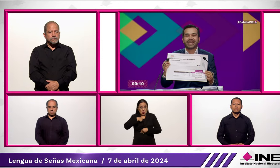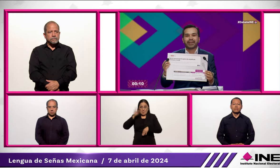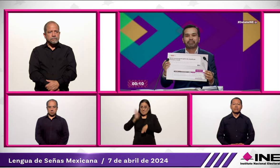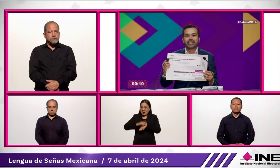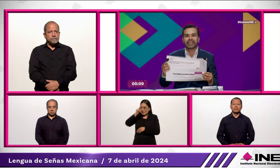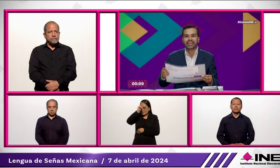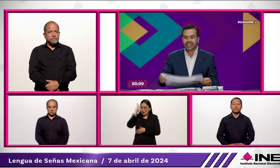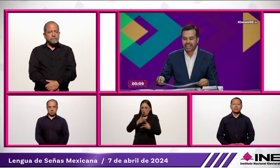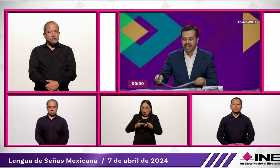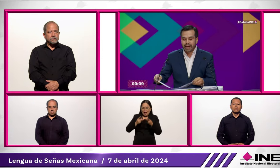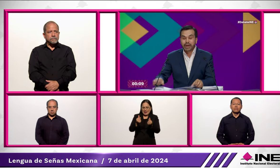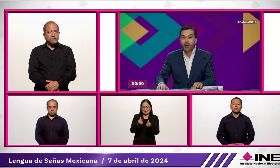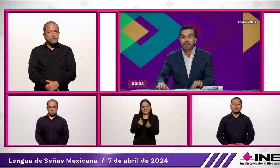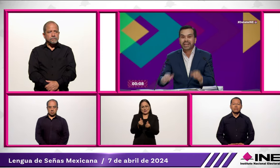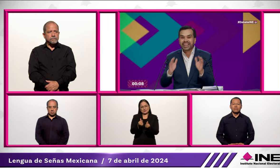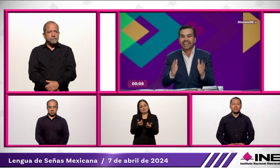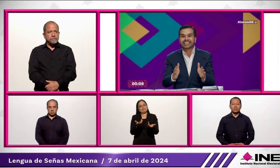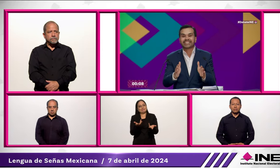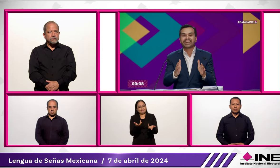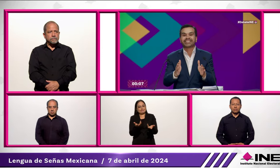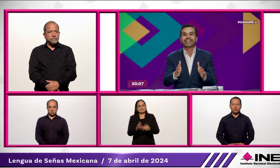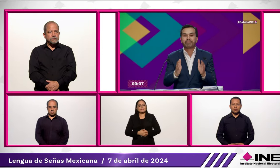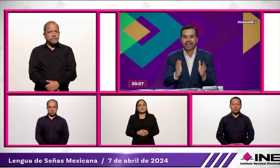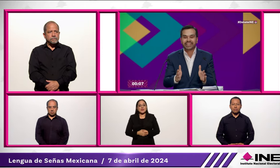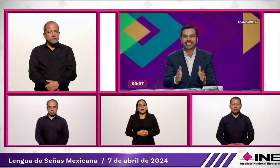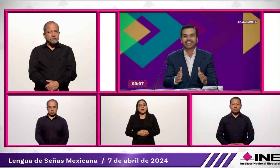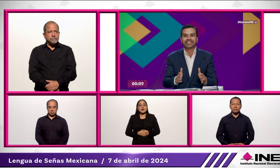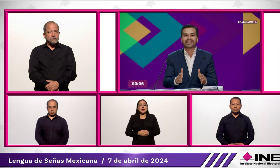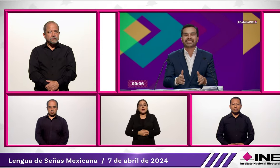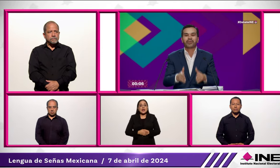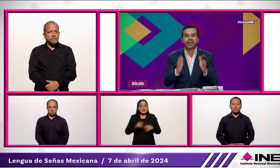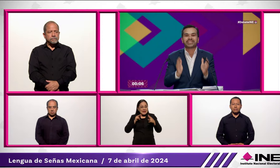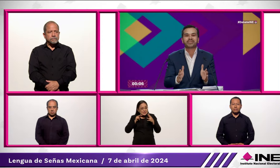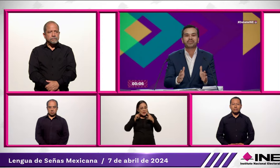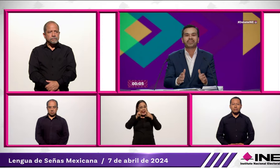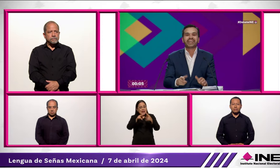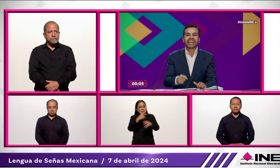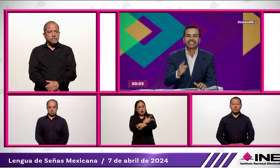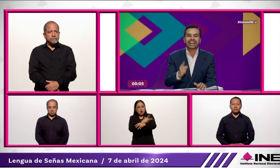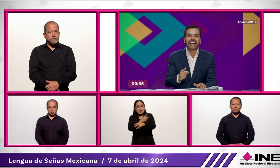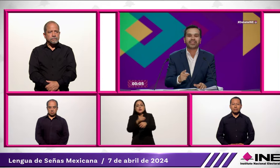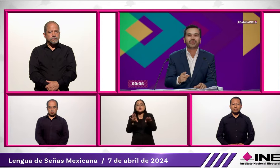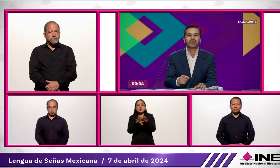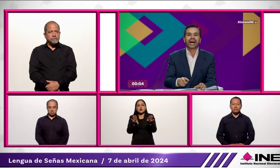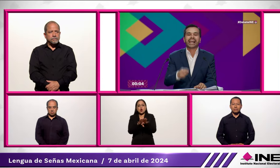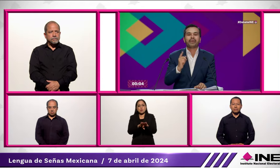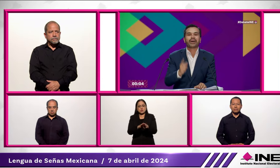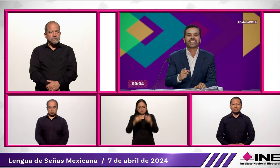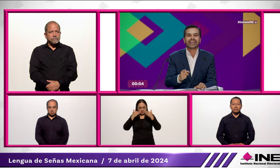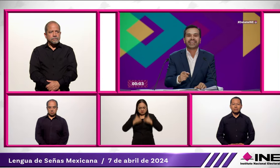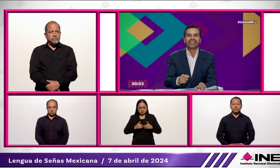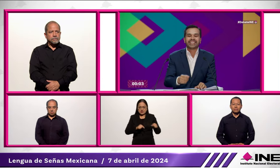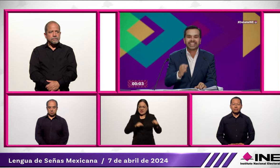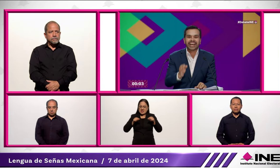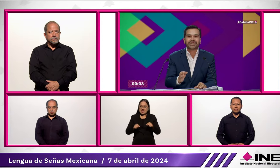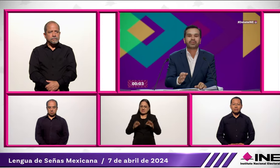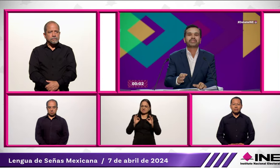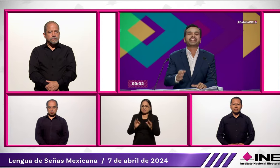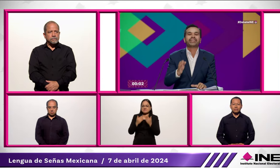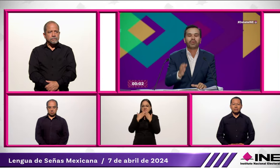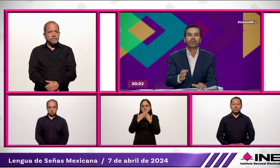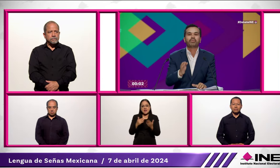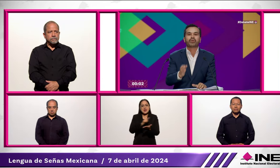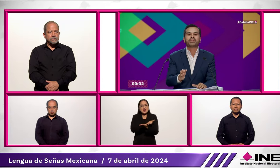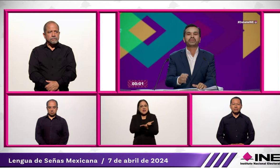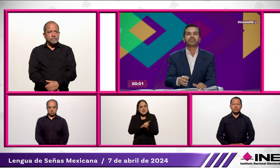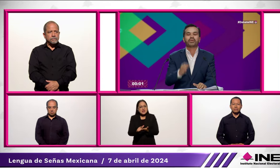que ellas en la campaña. La mejor manera de ser transparente, de ser honesto, es llegando a la buena, es llegando